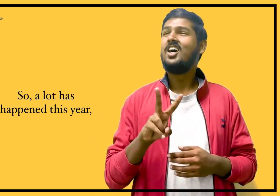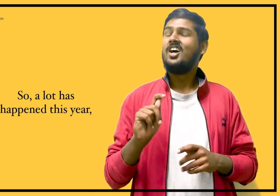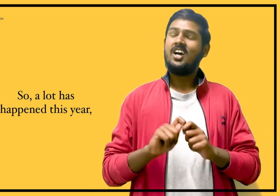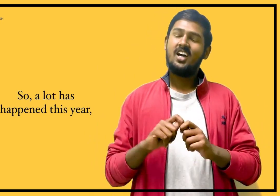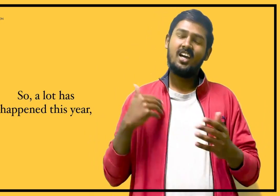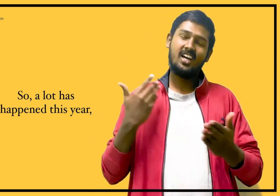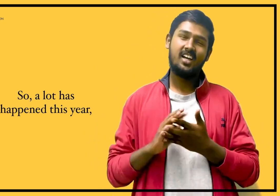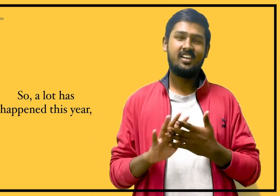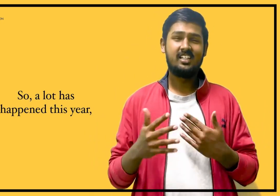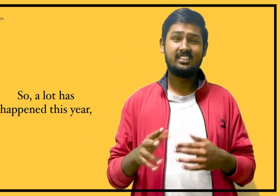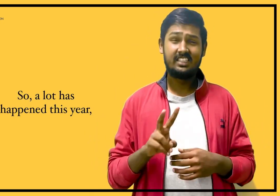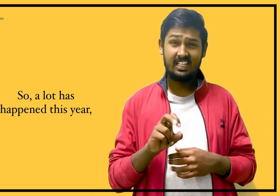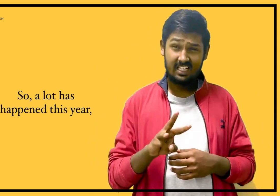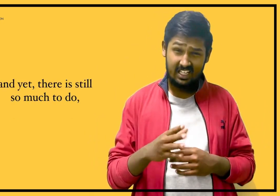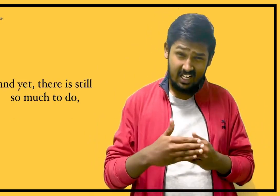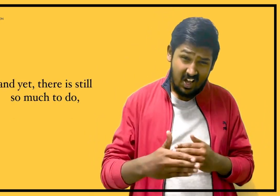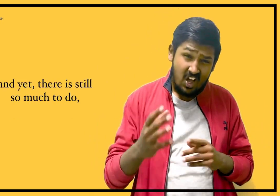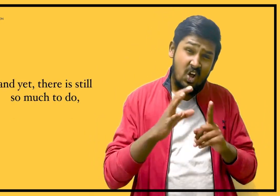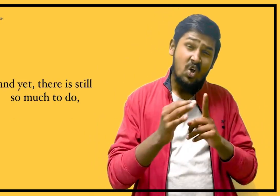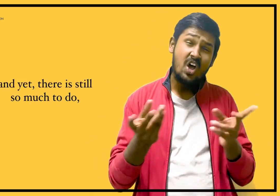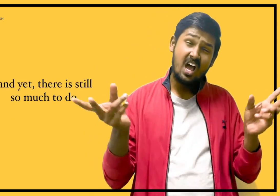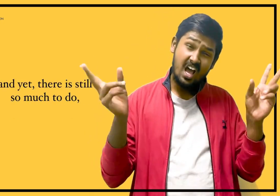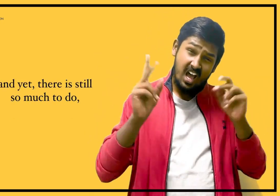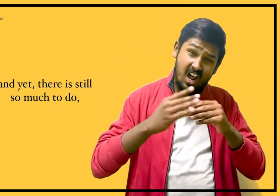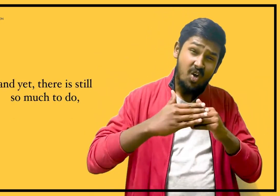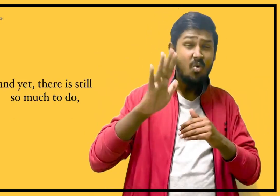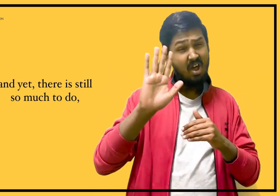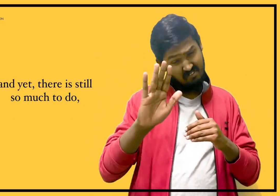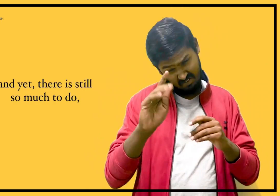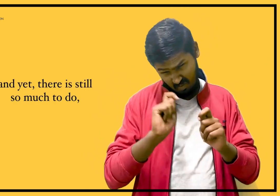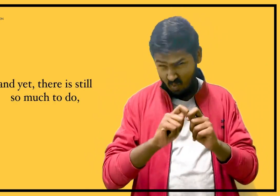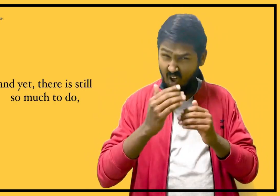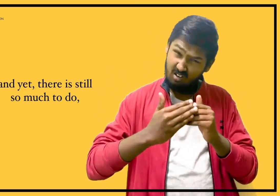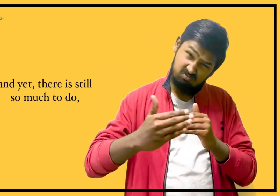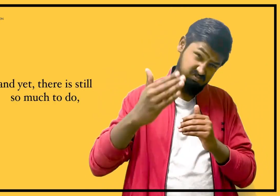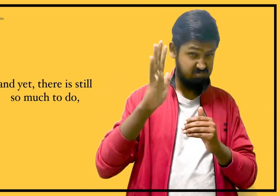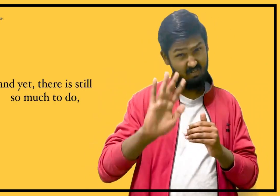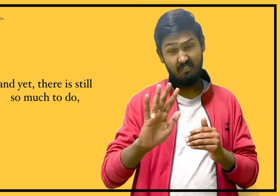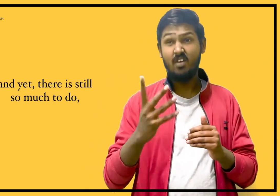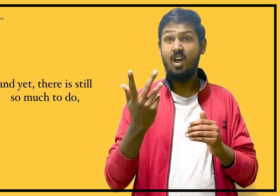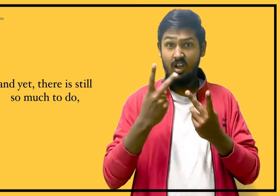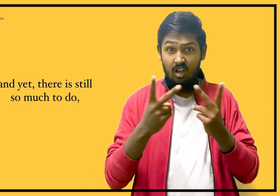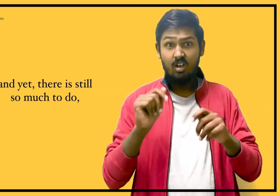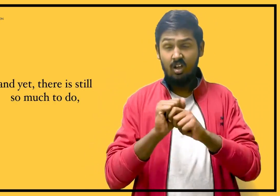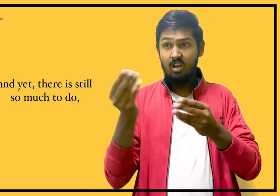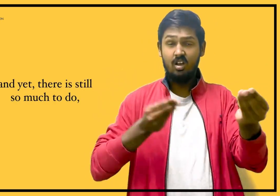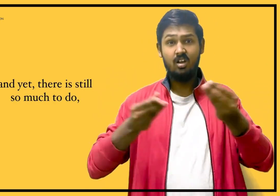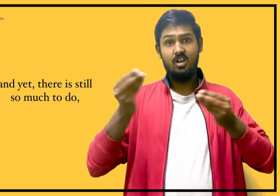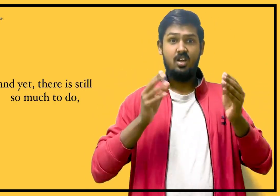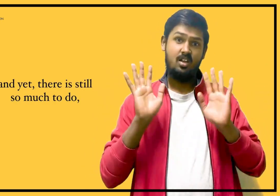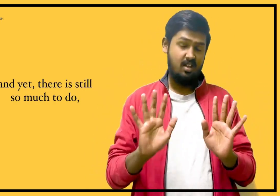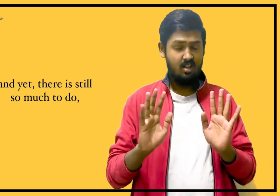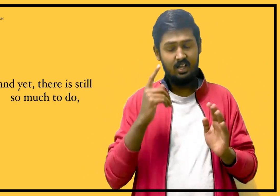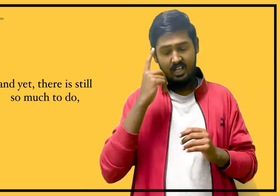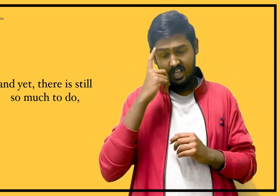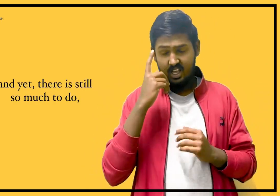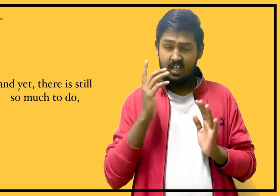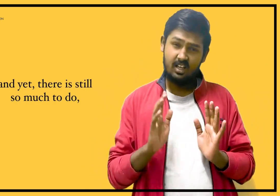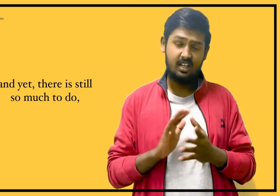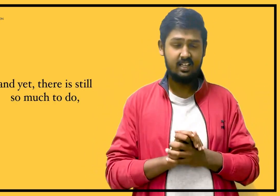2023। 2023 में फिर से काम करना पड़ेगा, फिर से वो सब भी काम करना पड़ेगा। हाँ, मुझे तो करना पड़ेगा, कई सारे